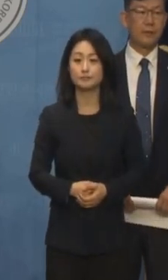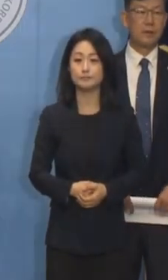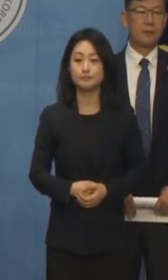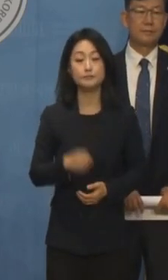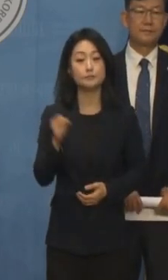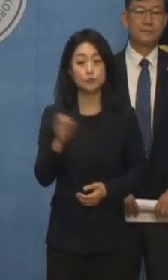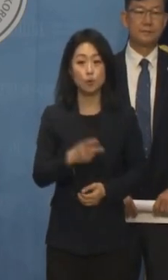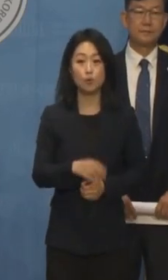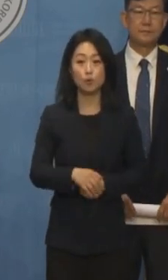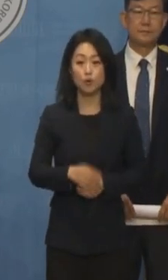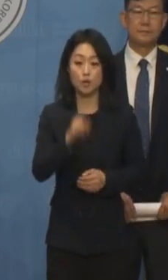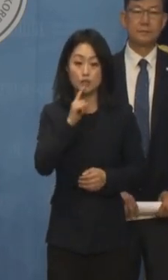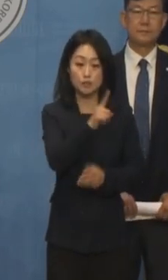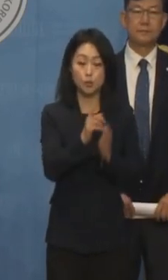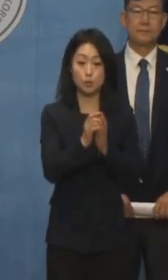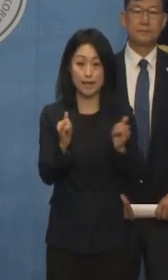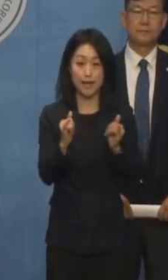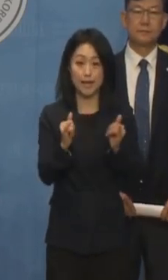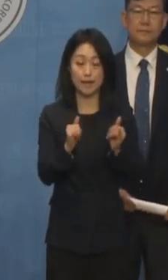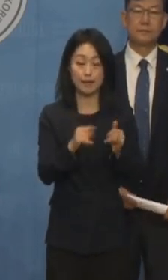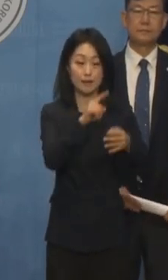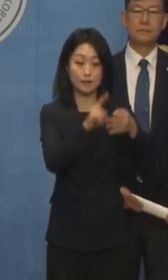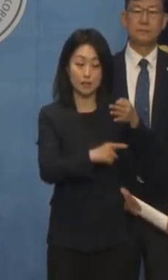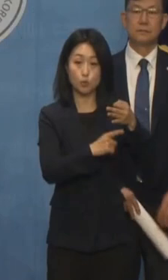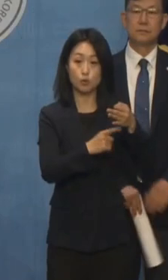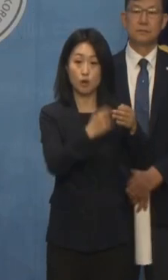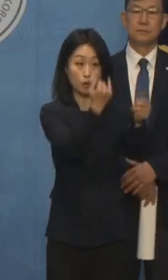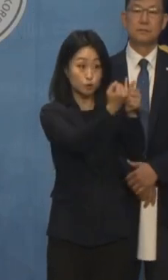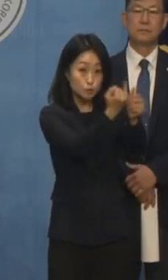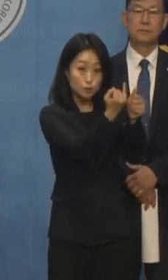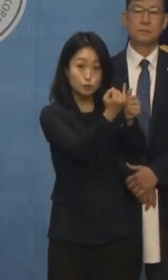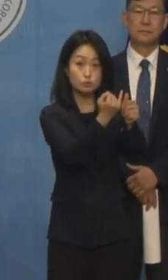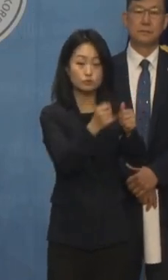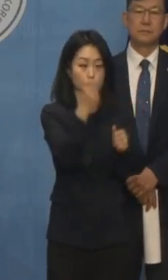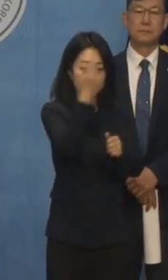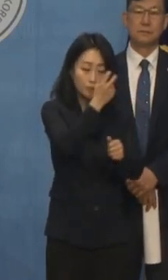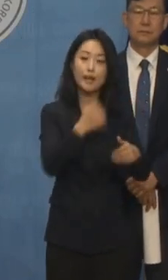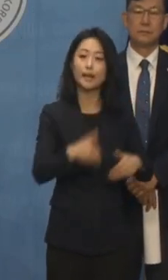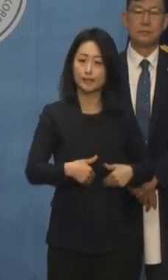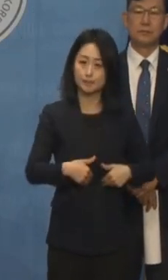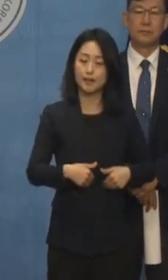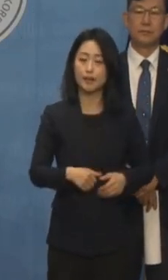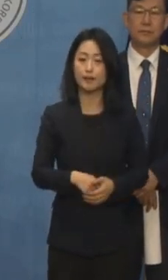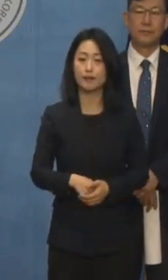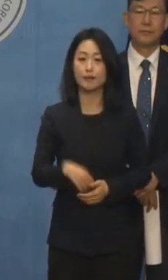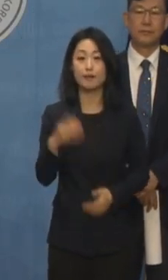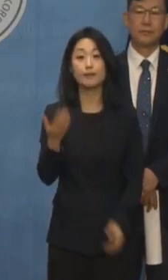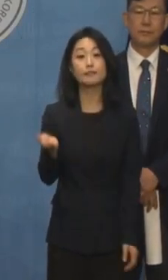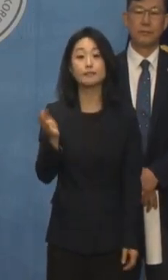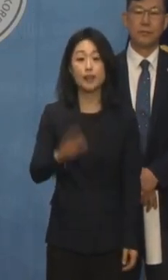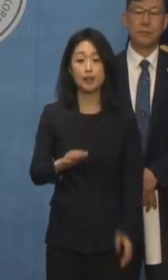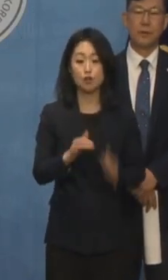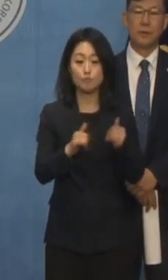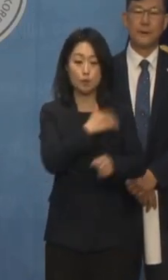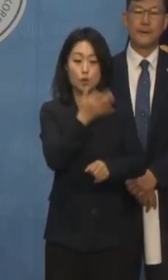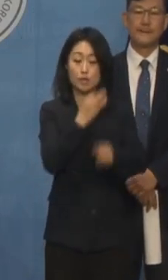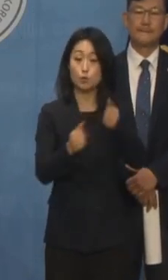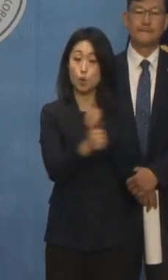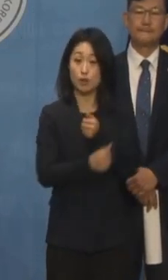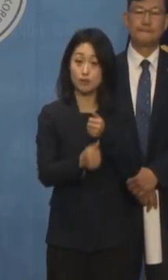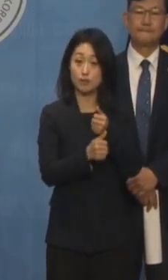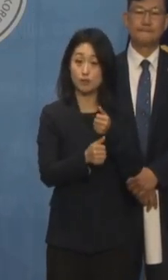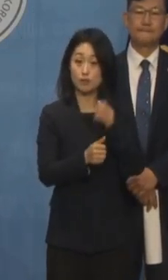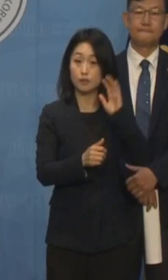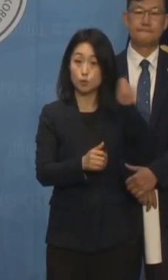그리고 피신고자인 대통령 부부를 조사를 해야 했었습니다. 그러나 국민권익위원회는